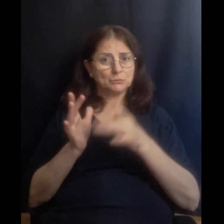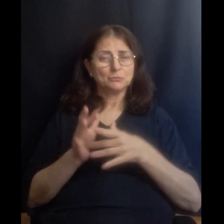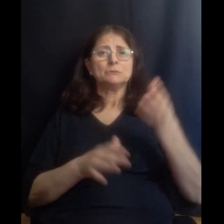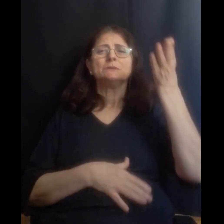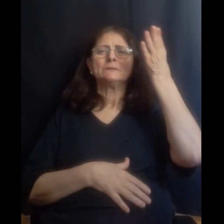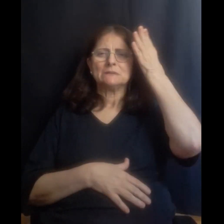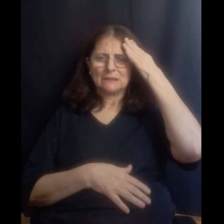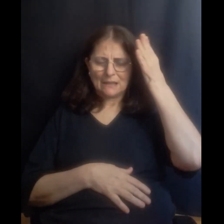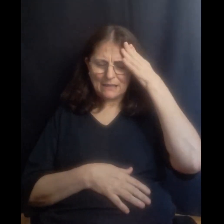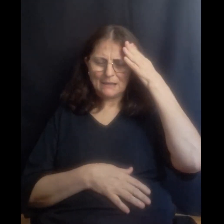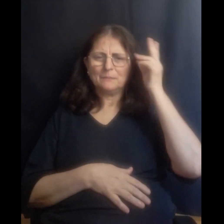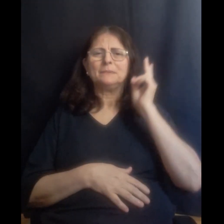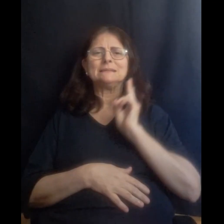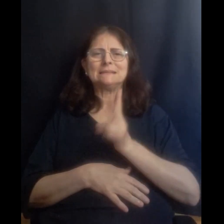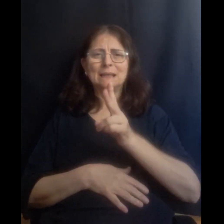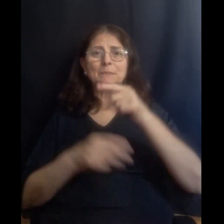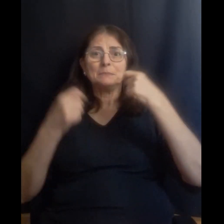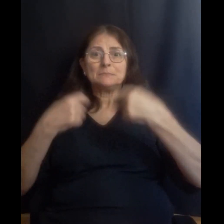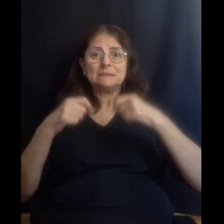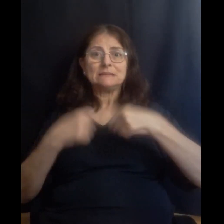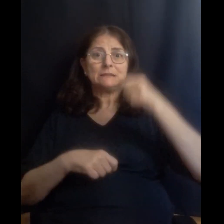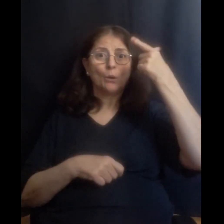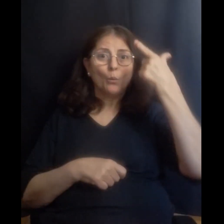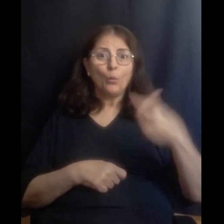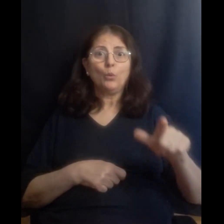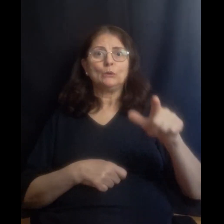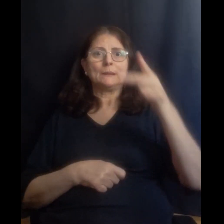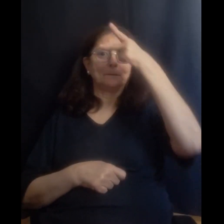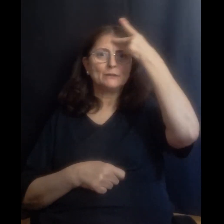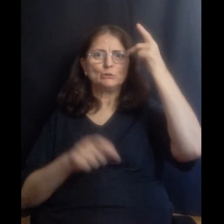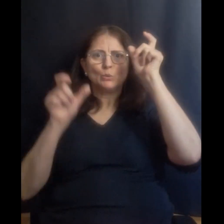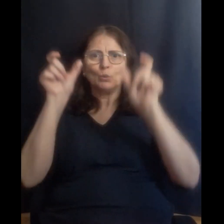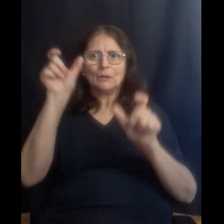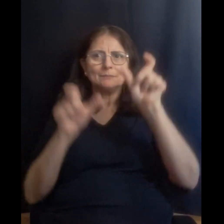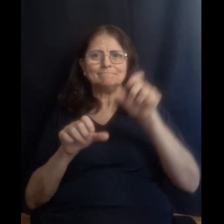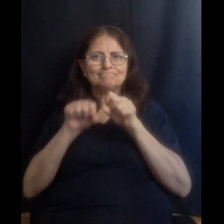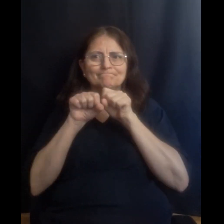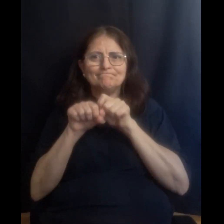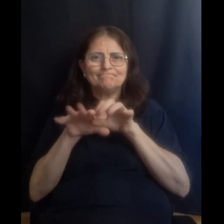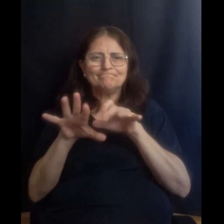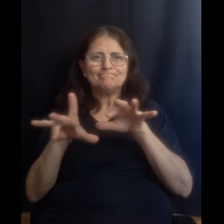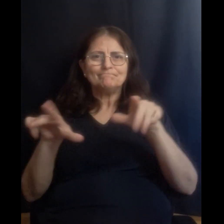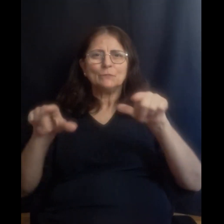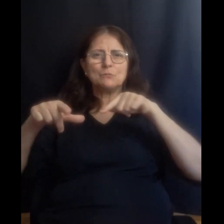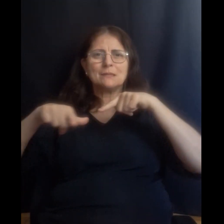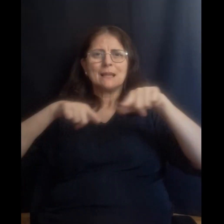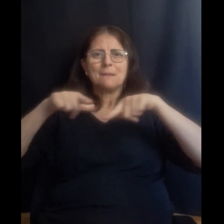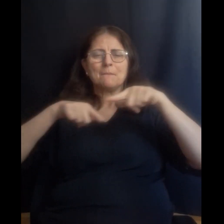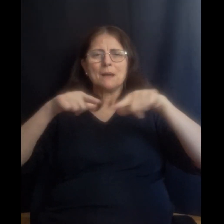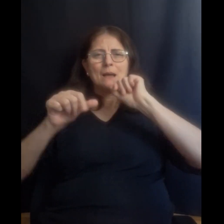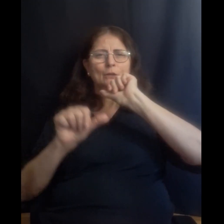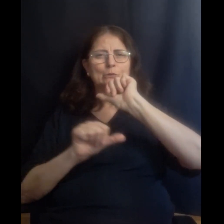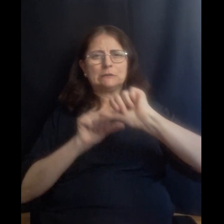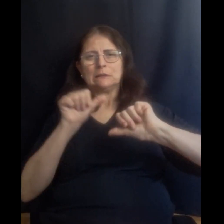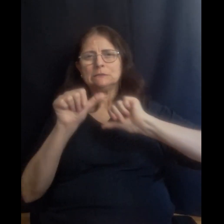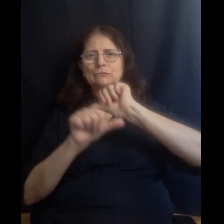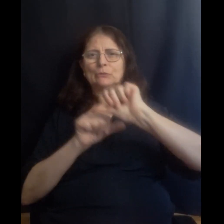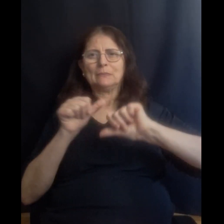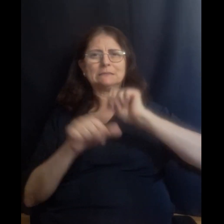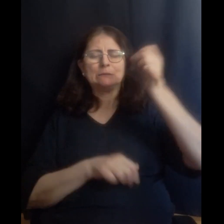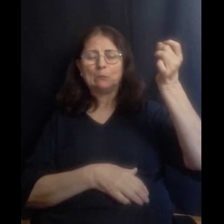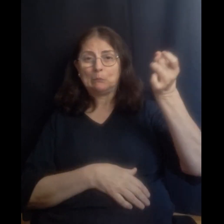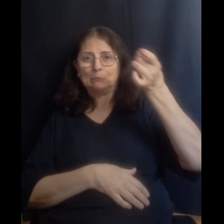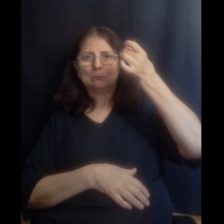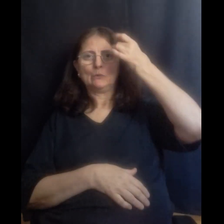Jesus sabe que sempre vai precisar de novos evangelizadores para continuar esse trabalho de